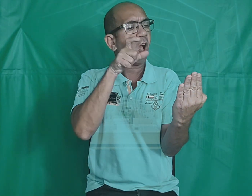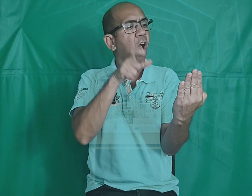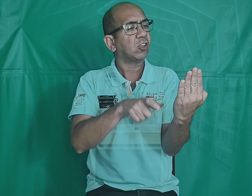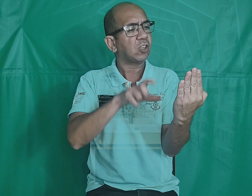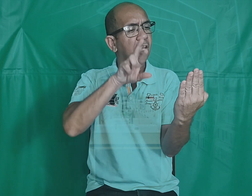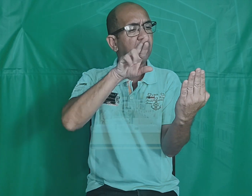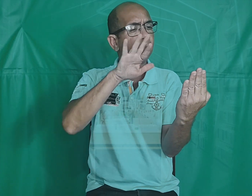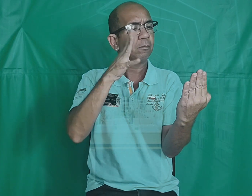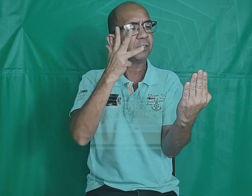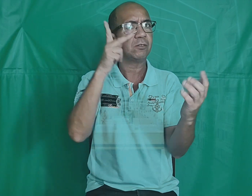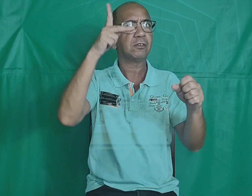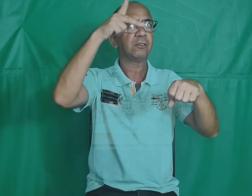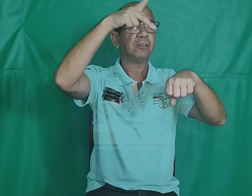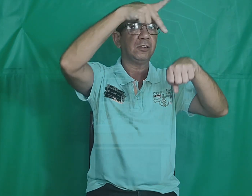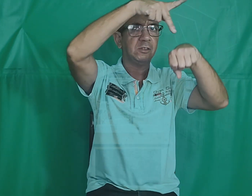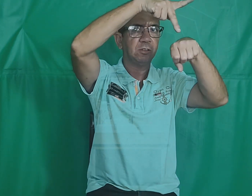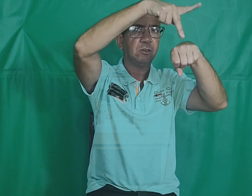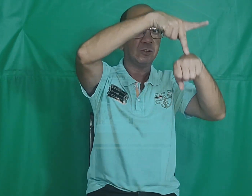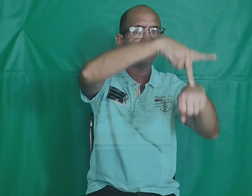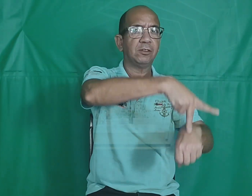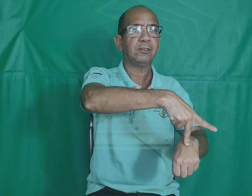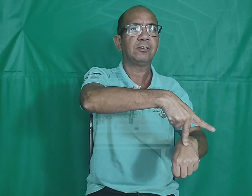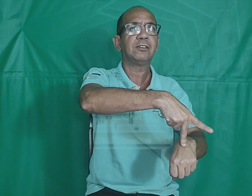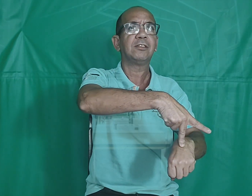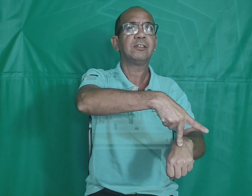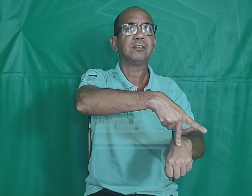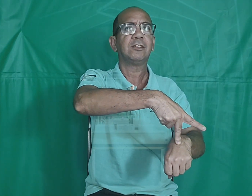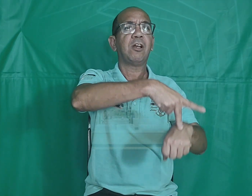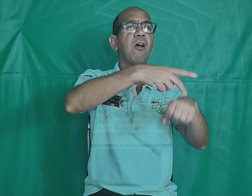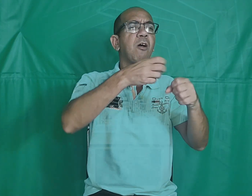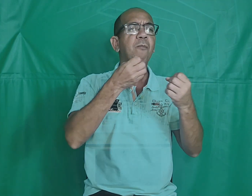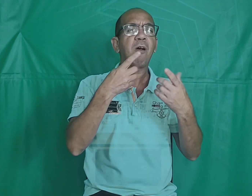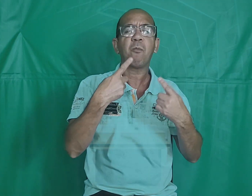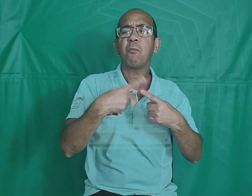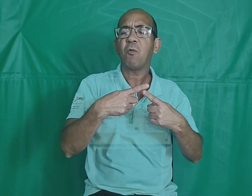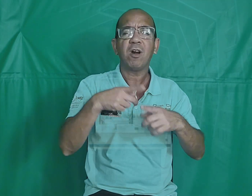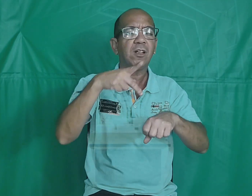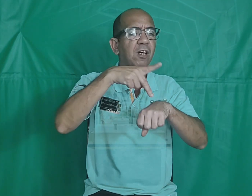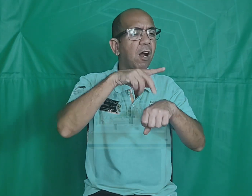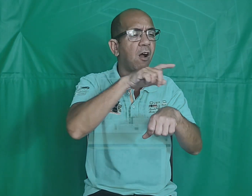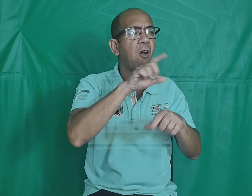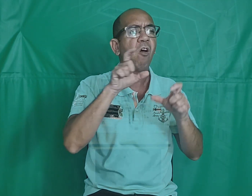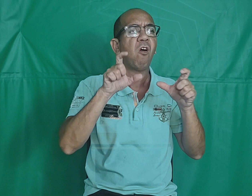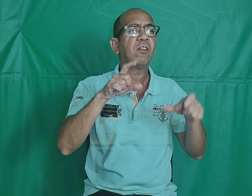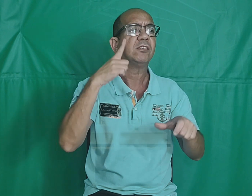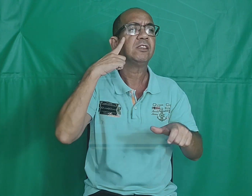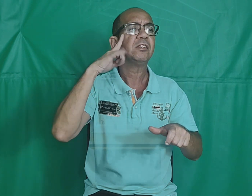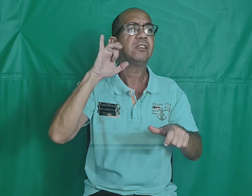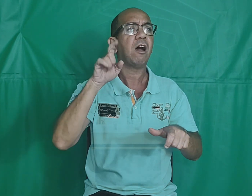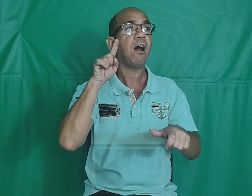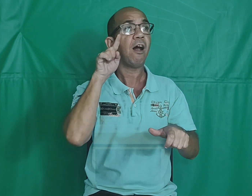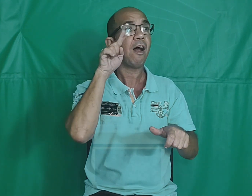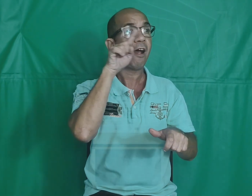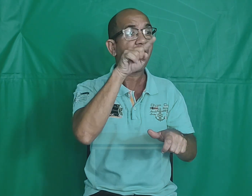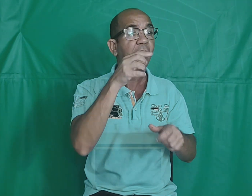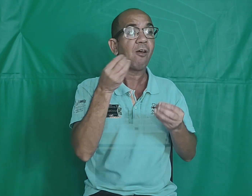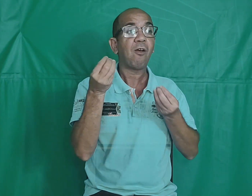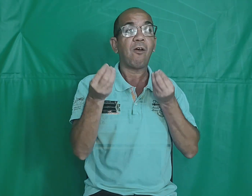visto uma foto dele na paróquia Nossa Senhora da Conceição, em Rio Bonito. Entrei em contato com ele para saber se eu